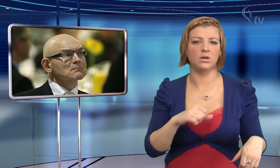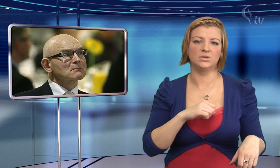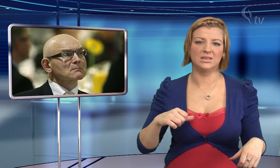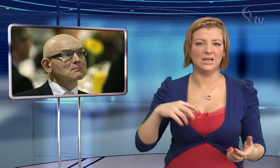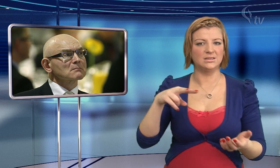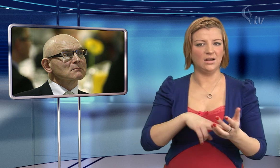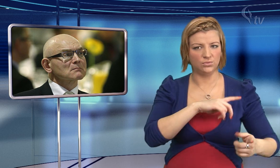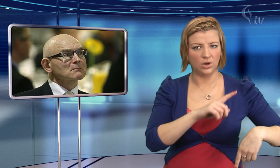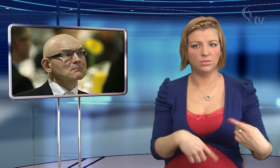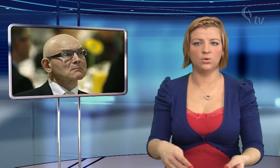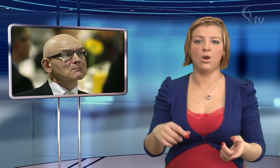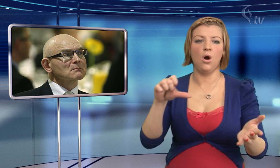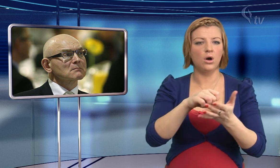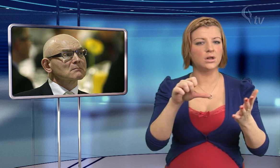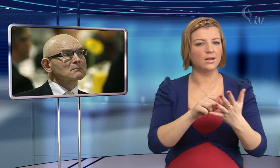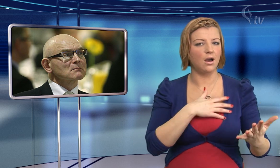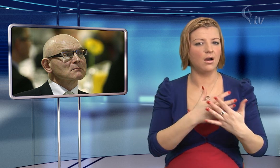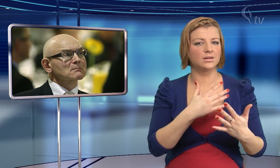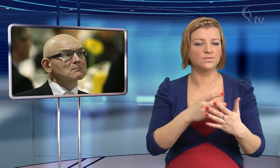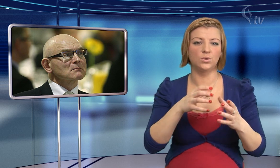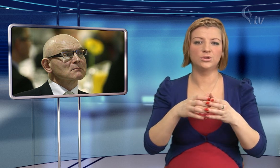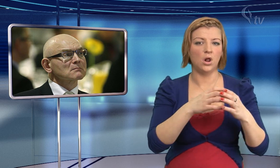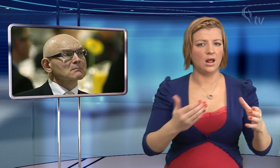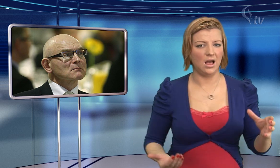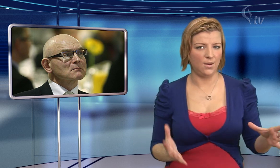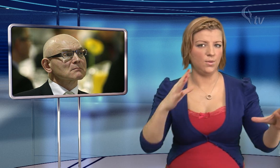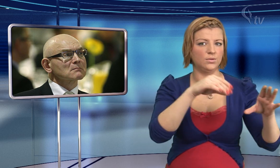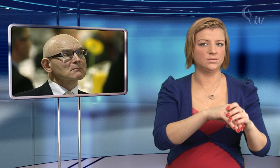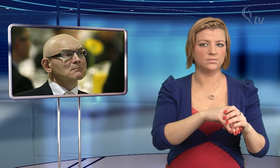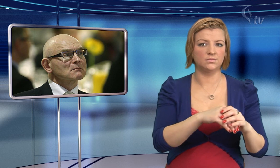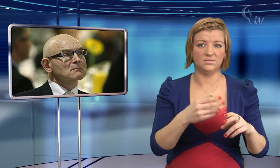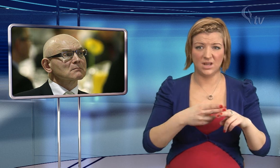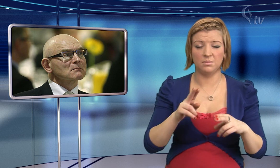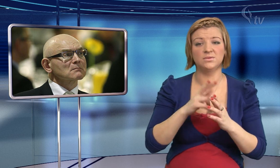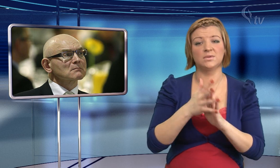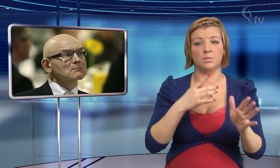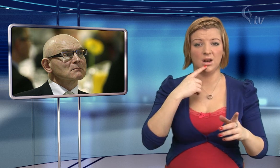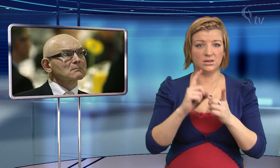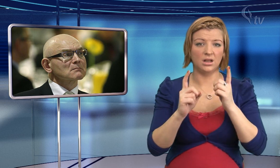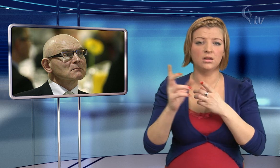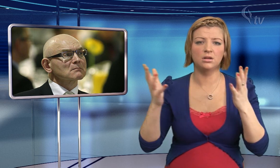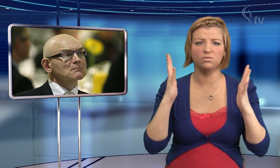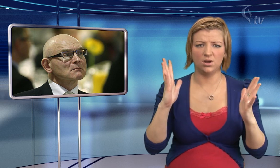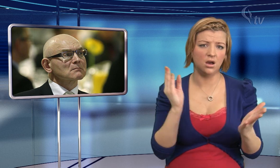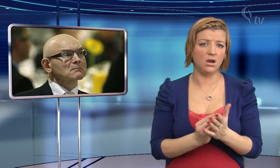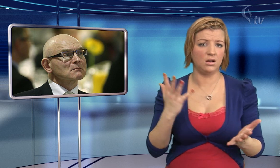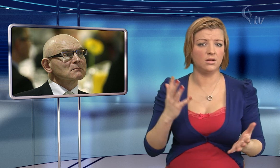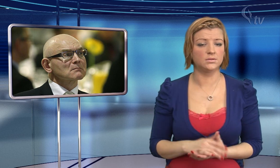võimalusi iseseisvalt toime tulla ning osaleda aktiivselt ühiskonnaelus, kuna viipekeele tõlketeenus on liialt kallis.